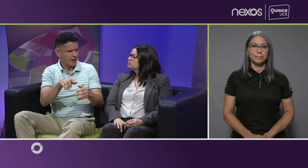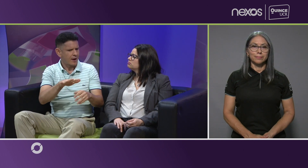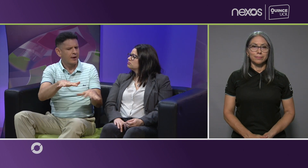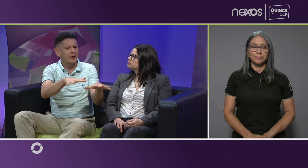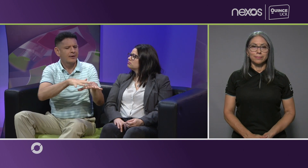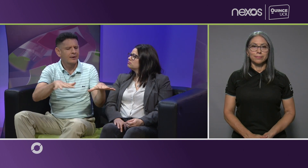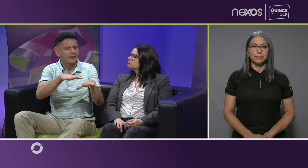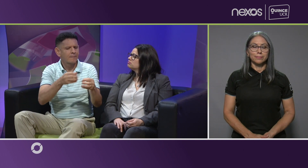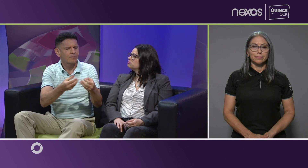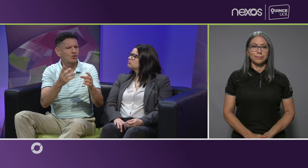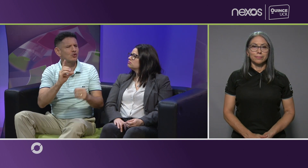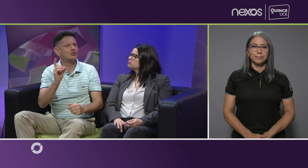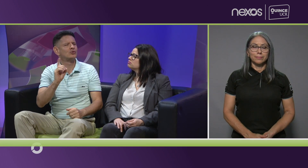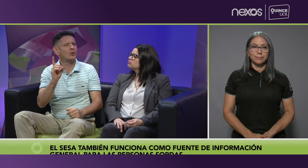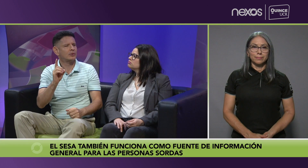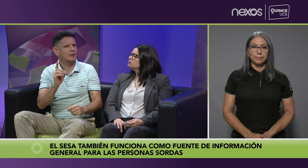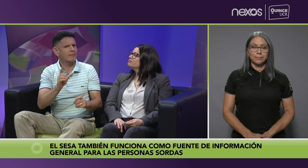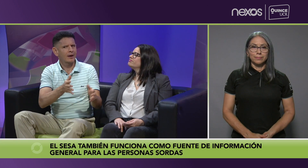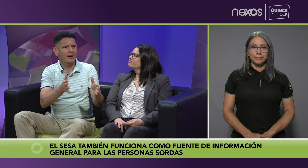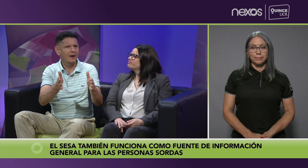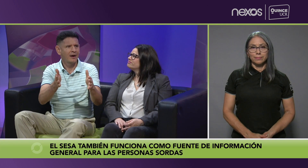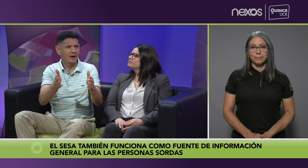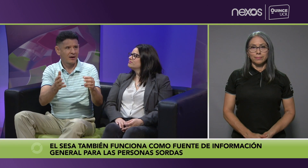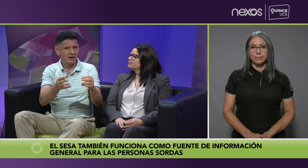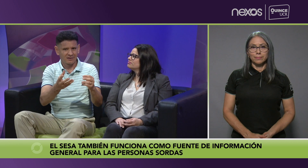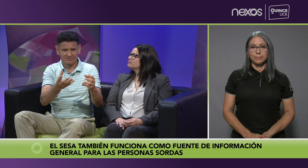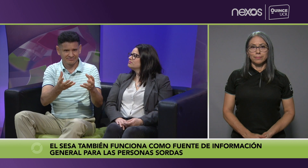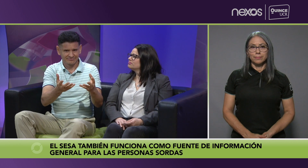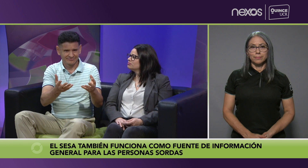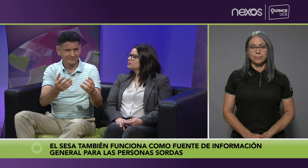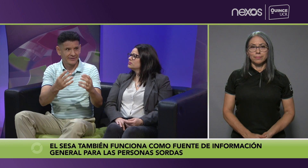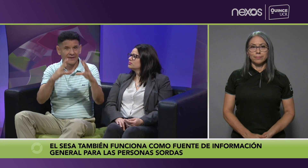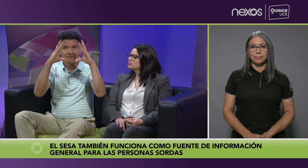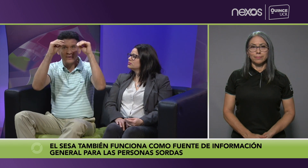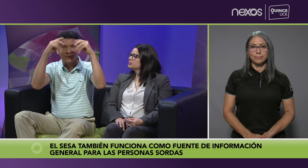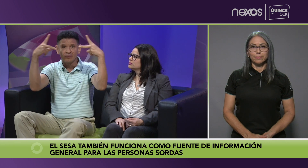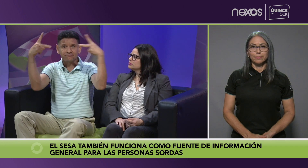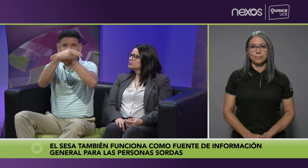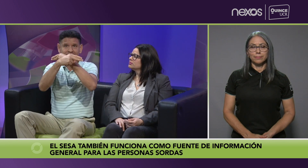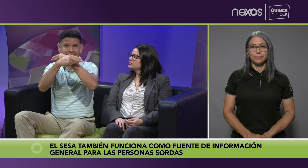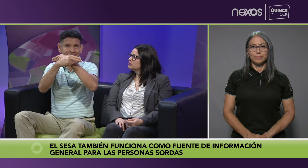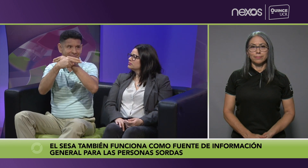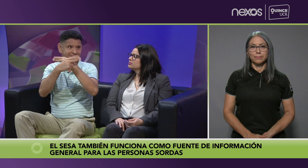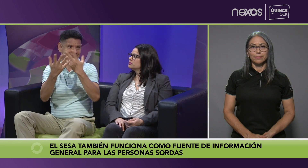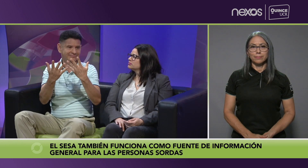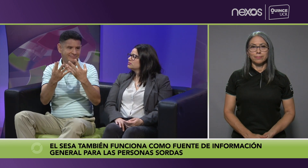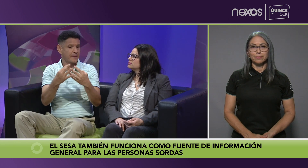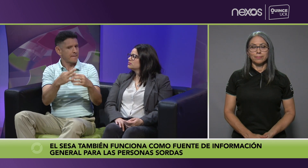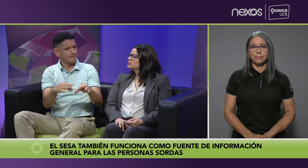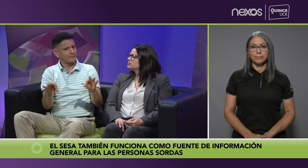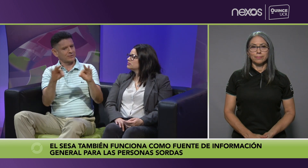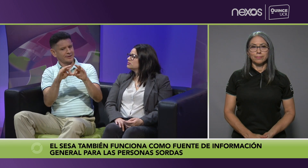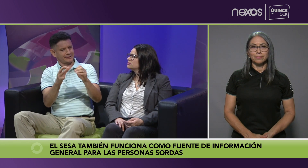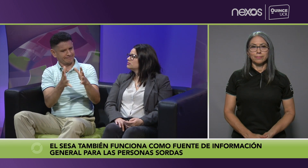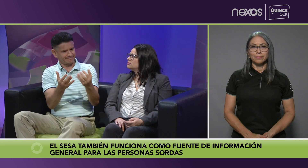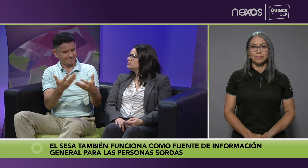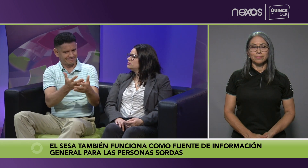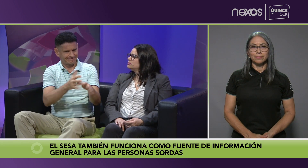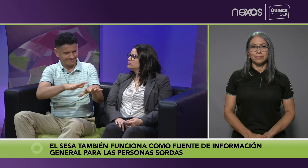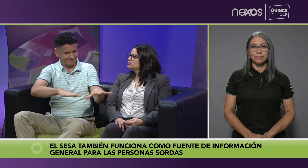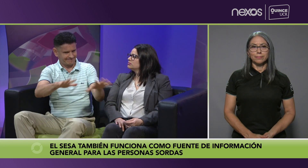les estaría cerrando esta oportunidad. O sea, les cortaría el acceso a la información tan importante.